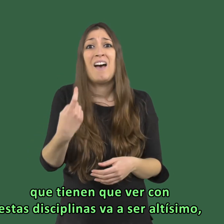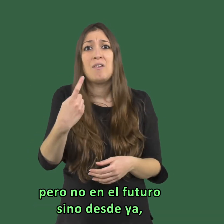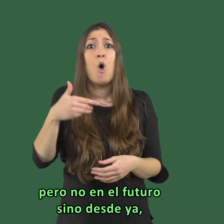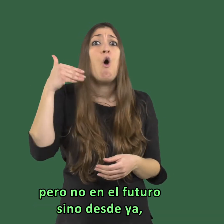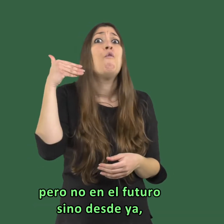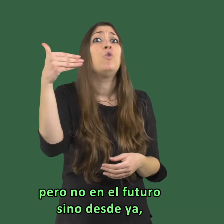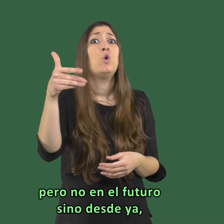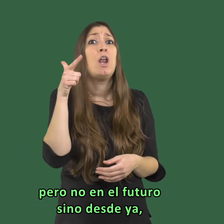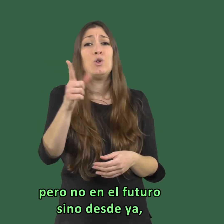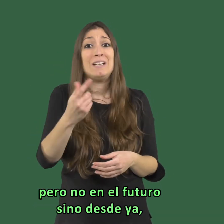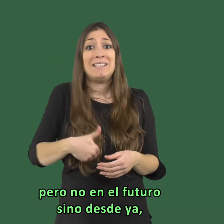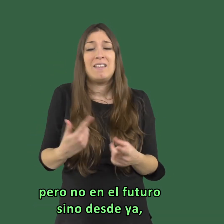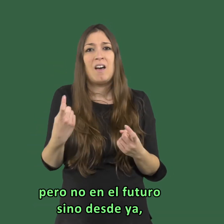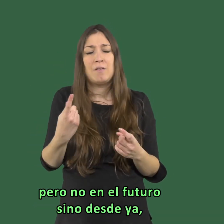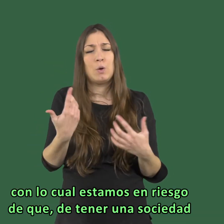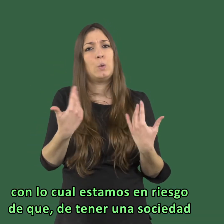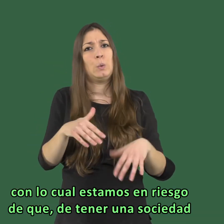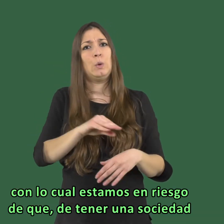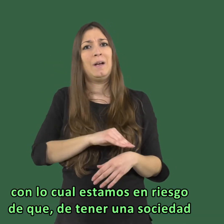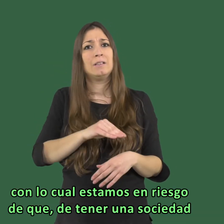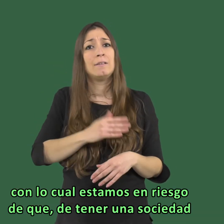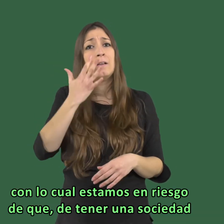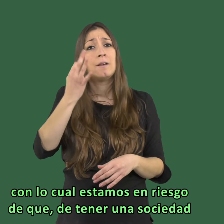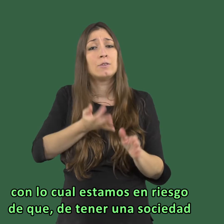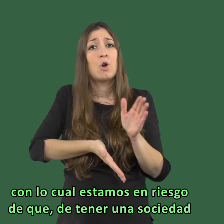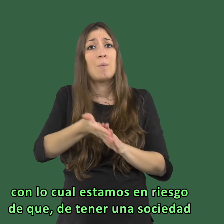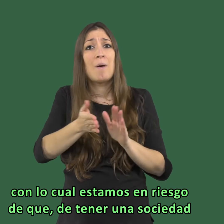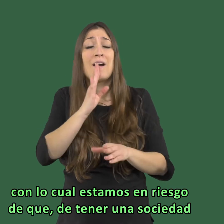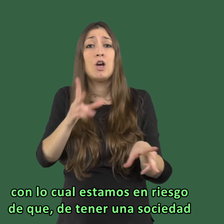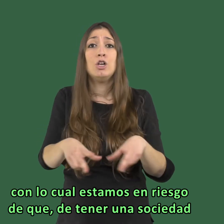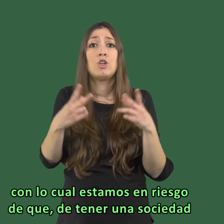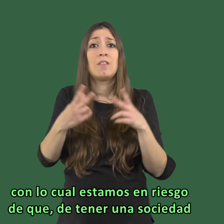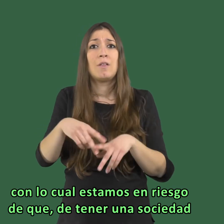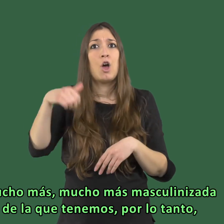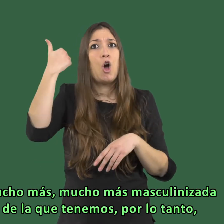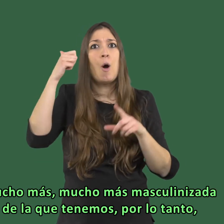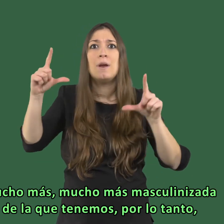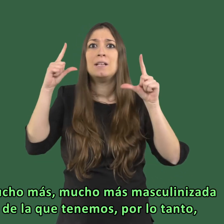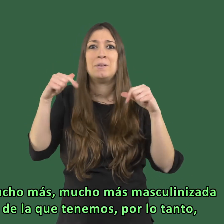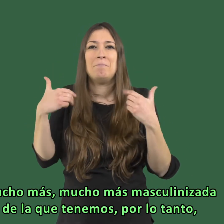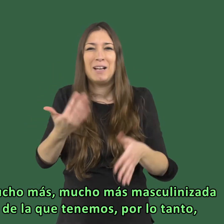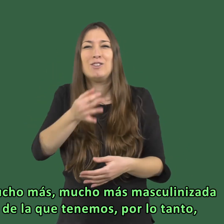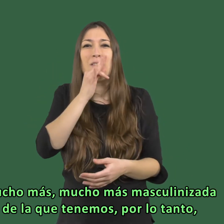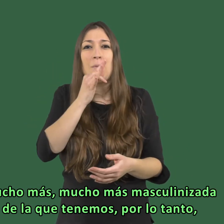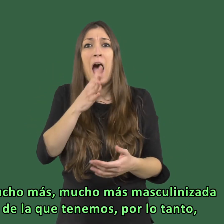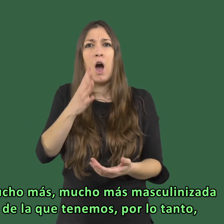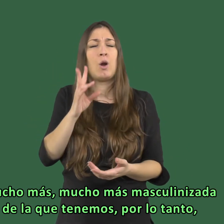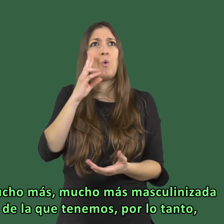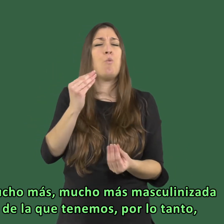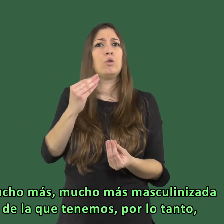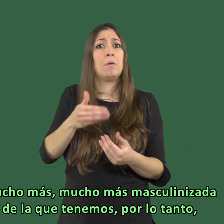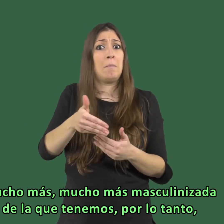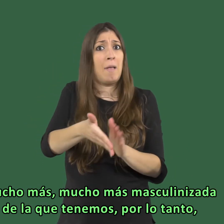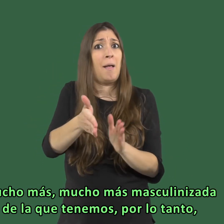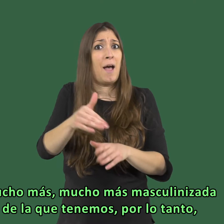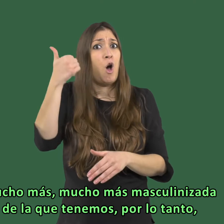altísimo, pero no en el futuro, sino desde ya. Con lo cual estamos en riesgo de tener una sociedad mucho más masculinizada